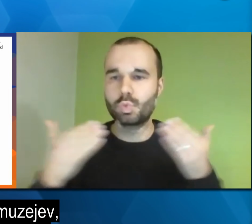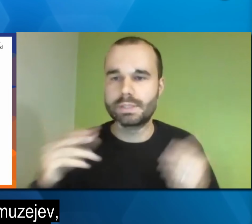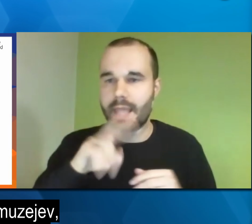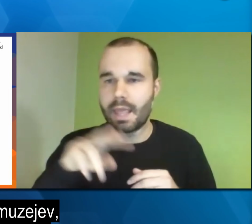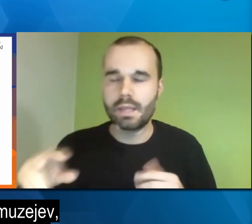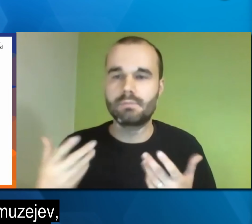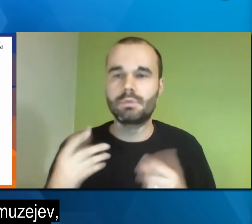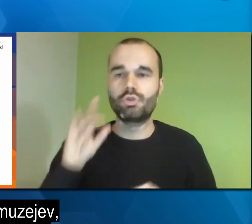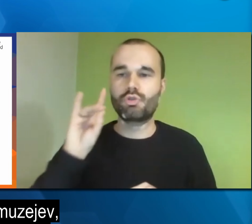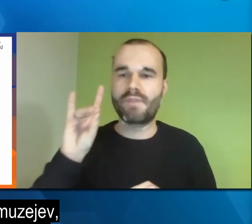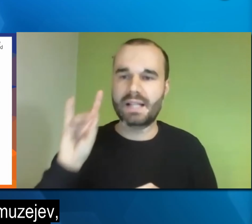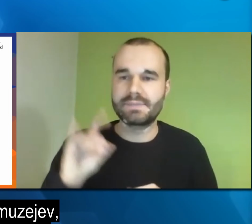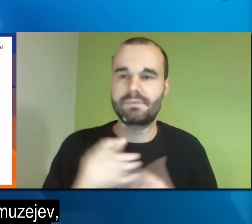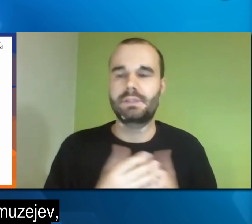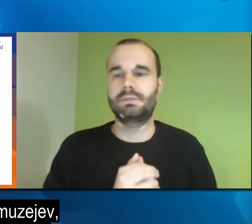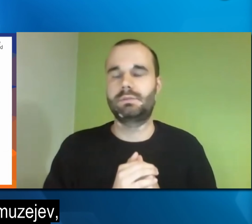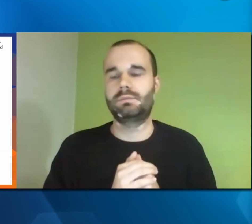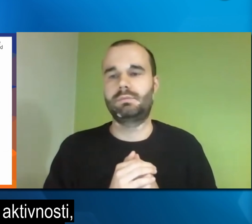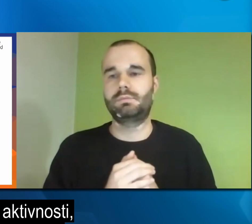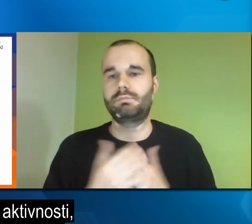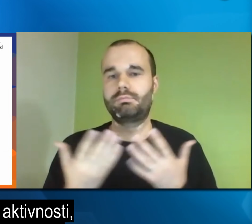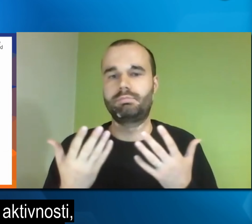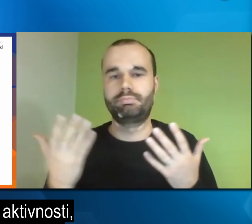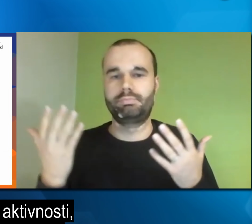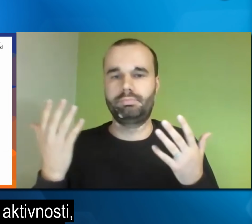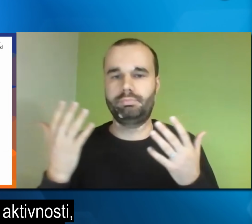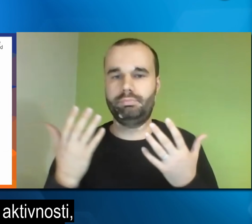ali pa ogled v muzeju, živalskem vrtu,